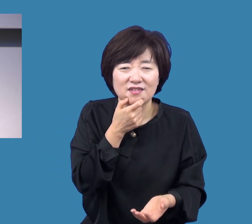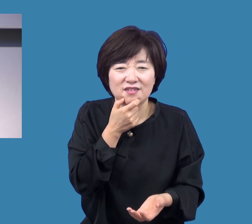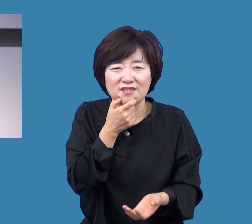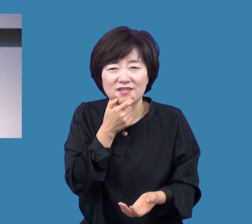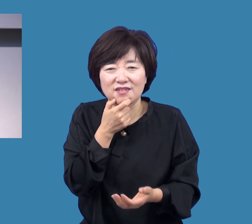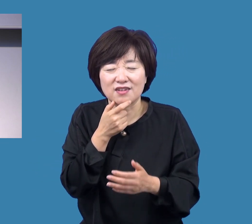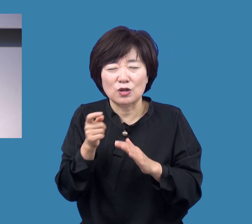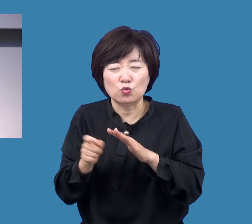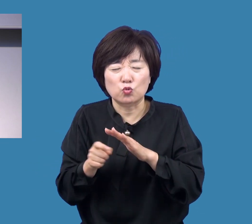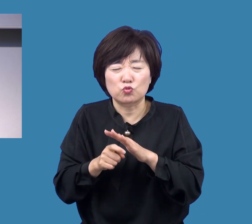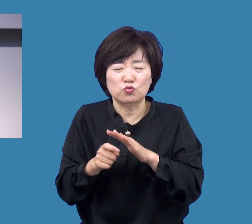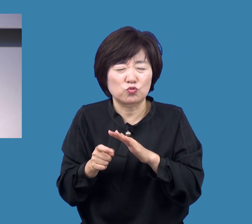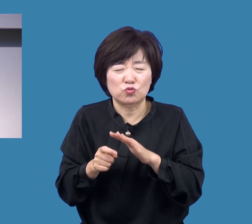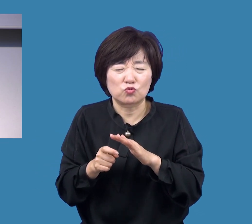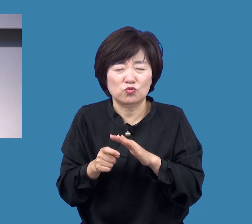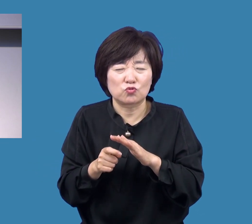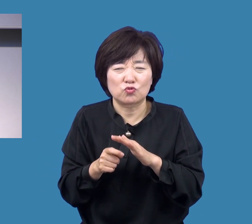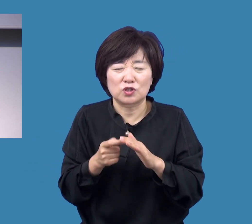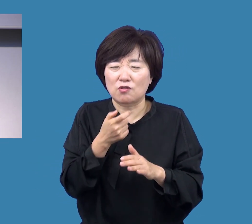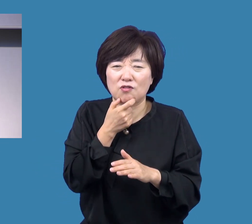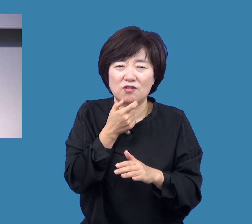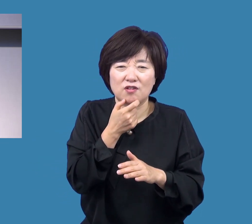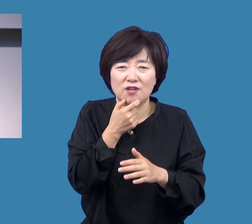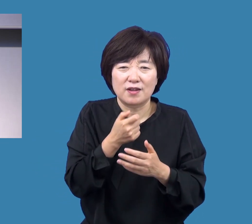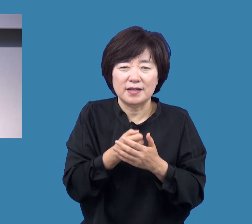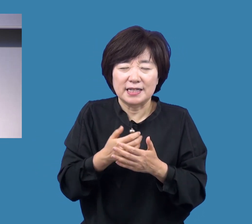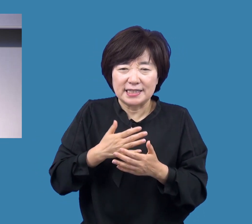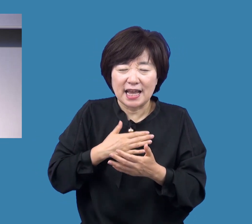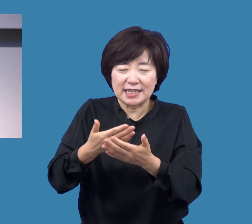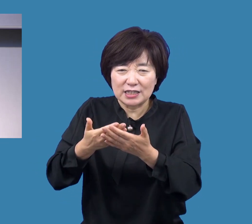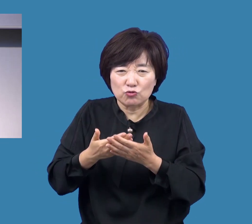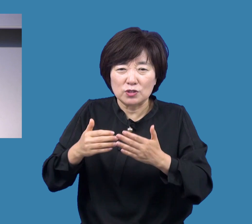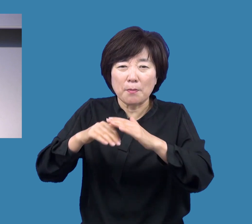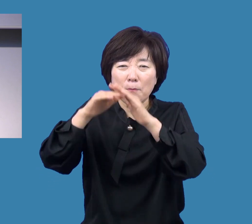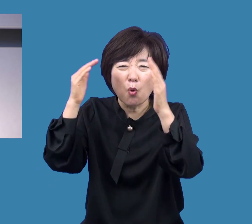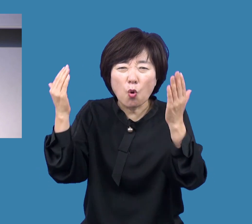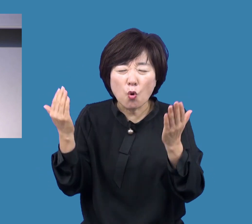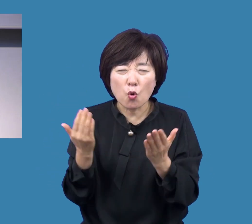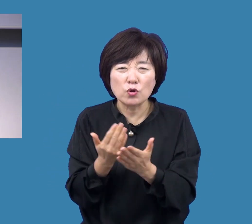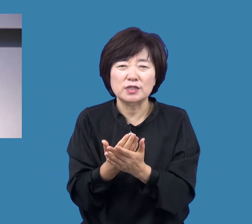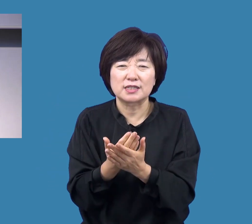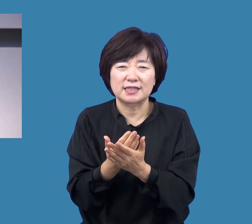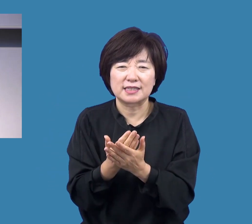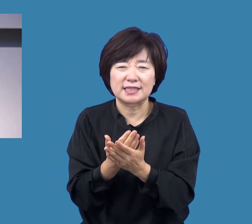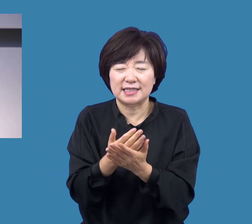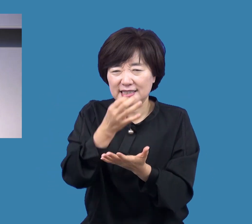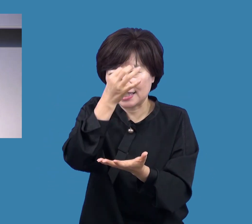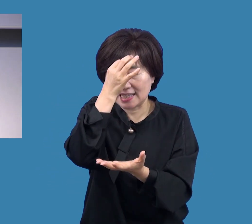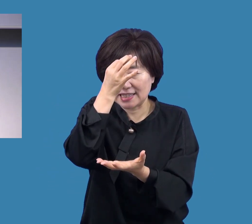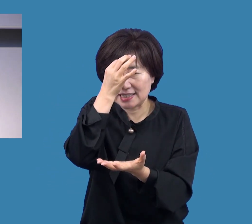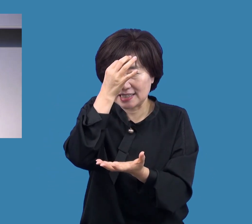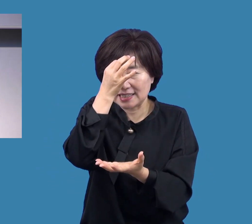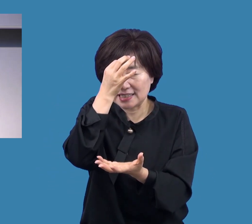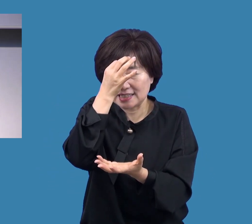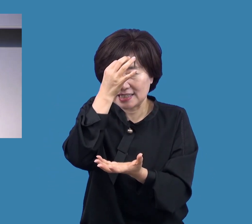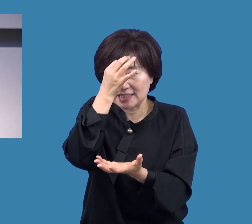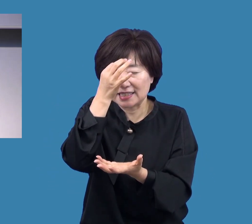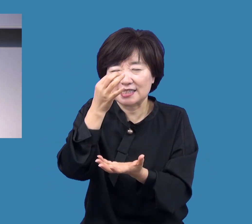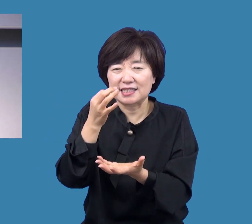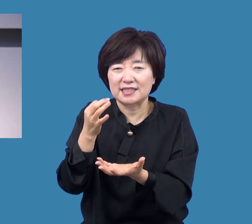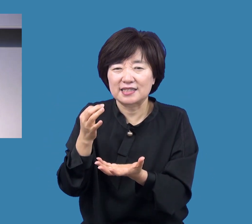진짜 도둑맞는 느낌이었어요. 나 그거 싫고 나에게 주신 모든 재능을